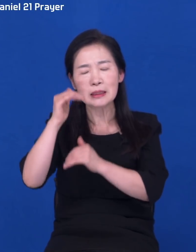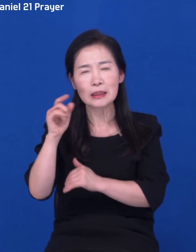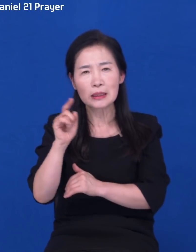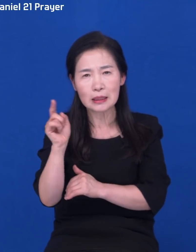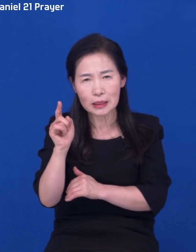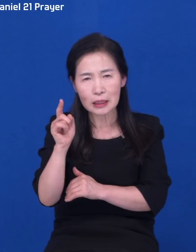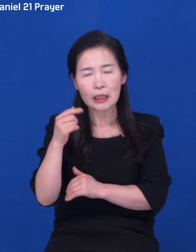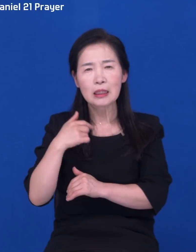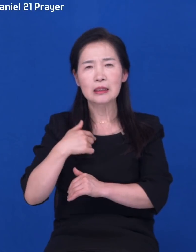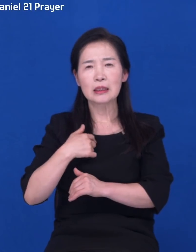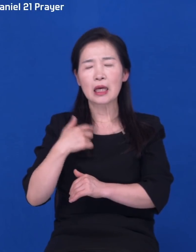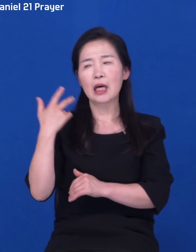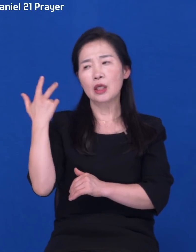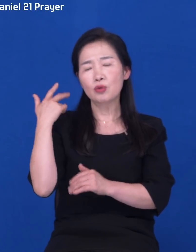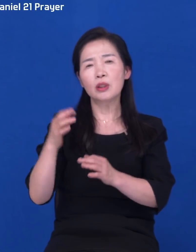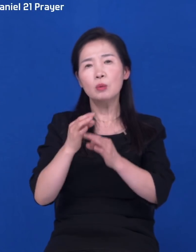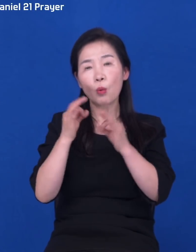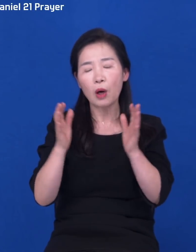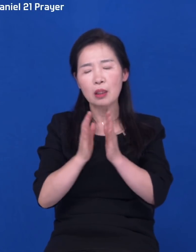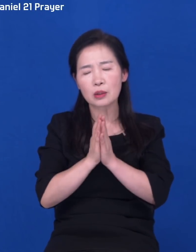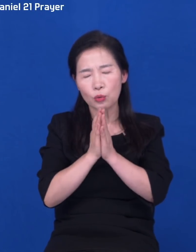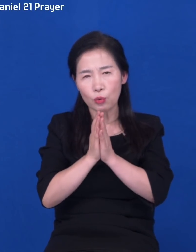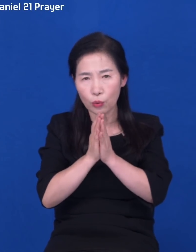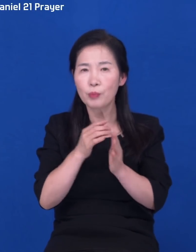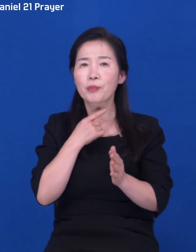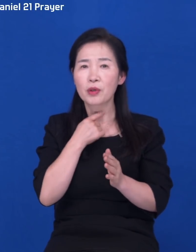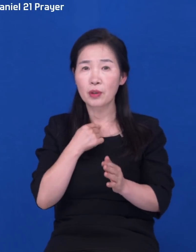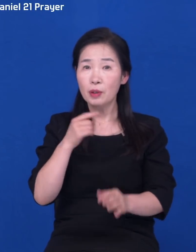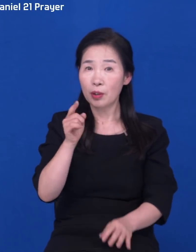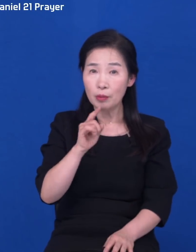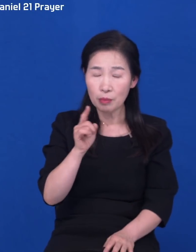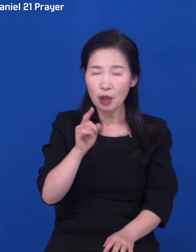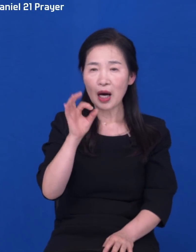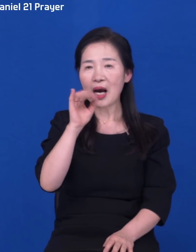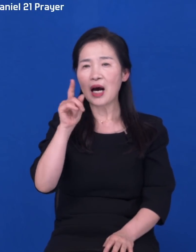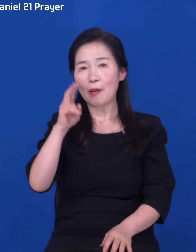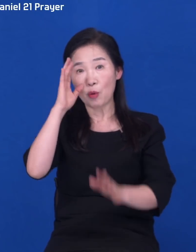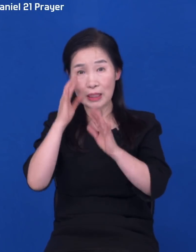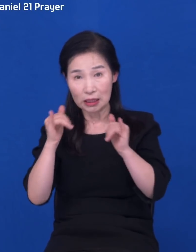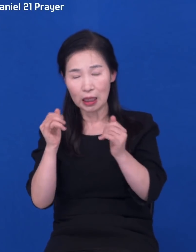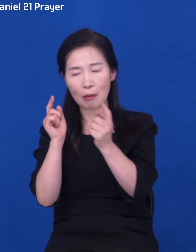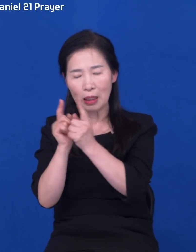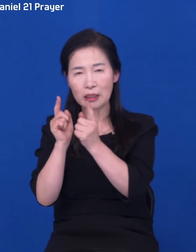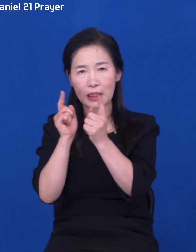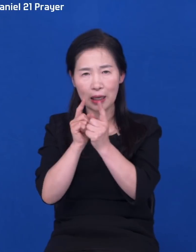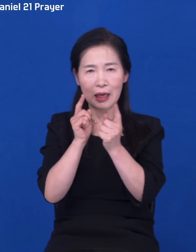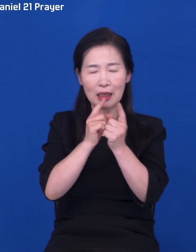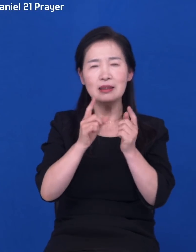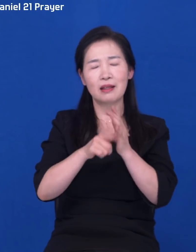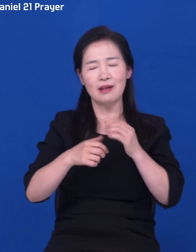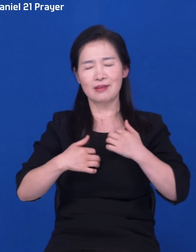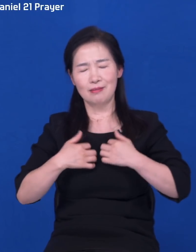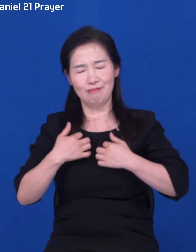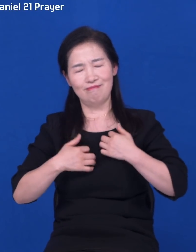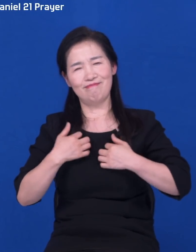동안 기도했던 내용이 들은 거예요. 제가 암환자를 계속 사역하면서 진짜 기쁘게 다녔거든요.